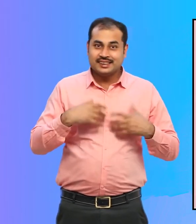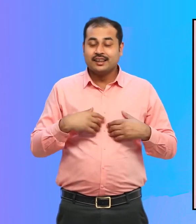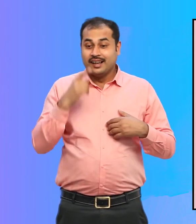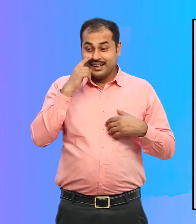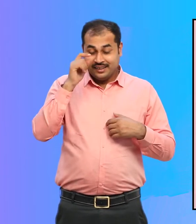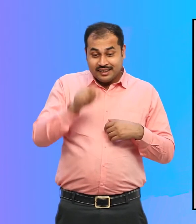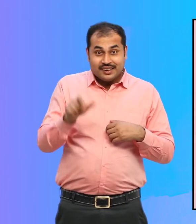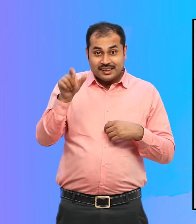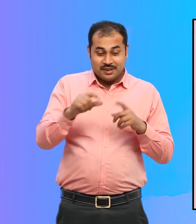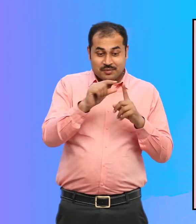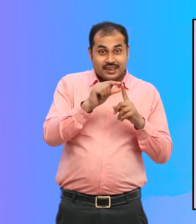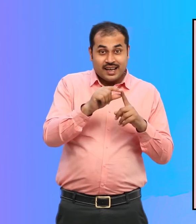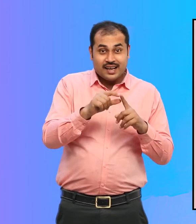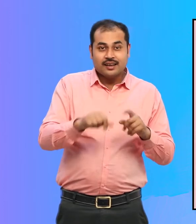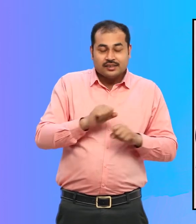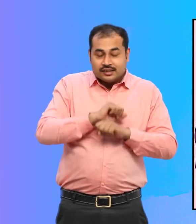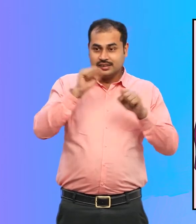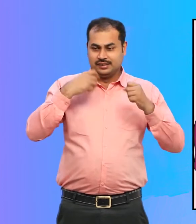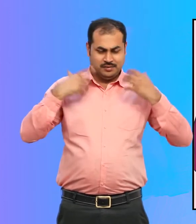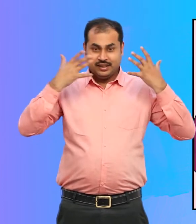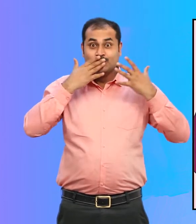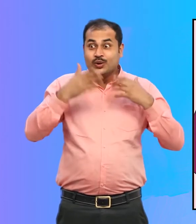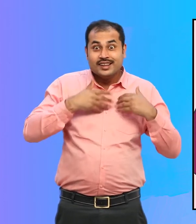मेरे प्रिय स्कूल जाने के लिए तैयार होकर आ